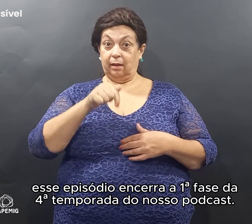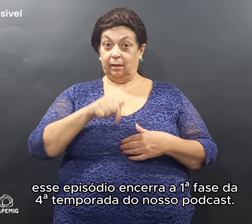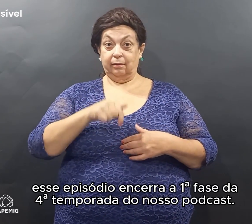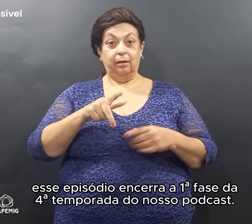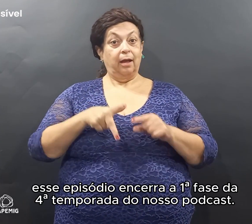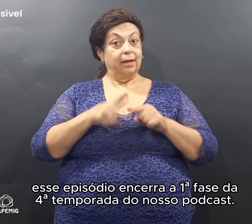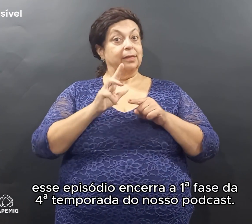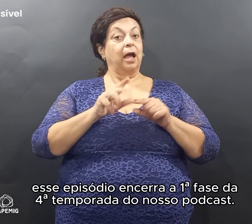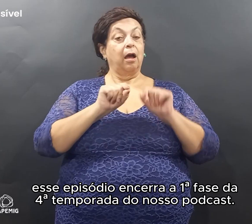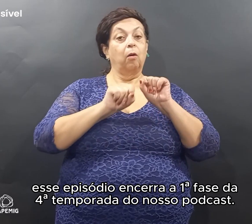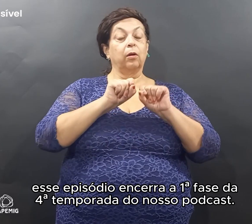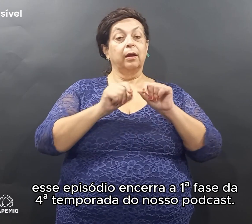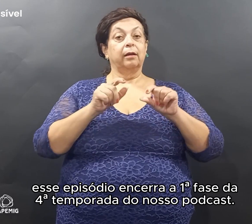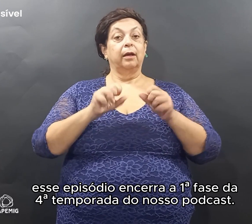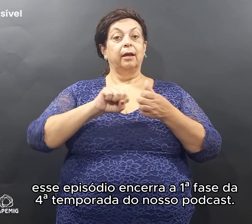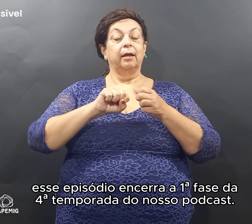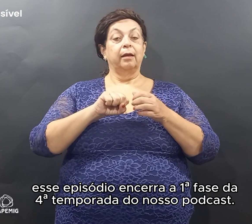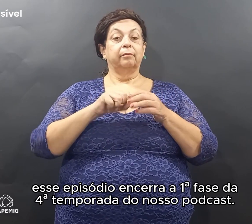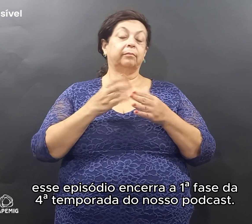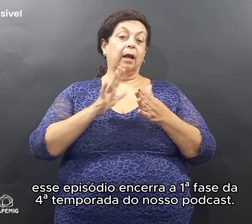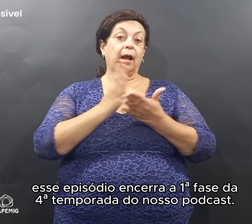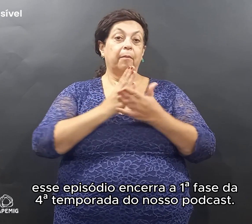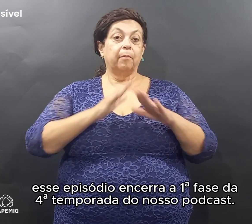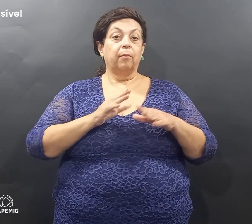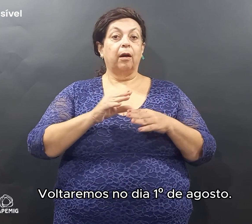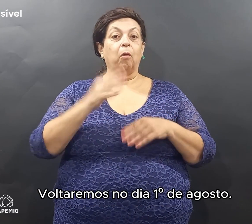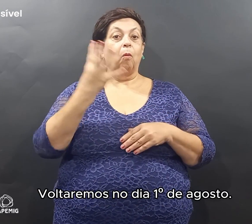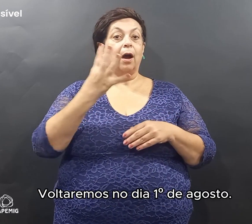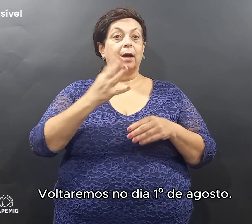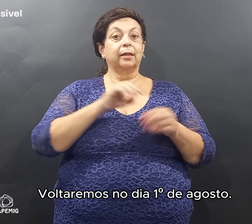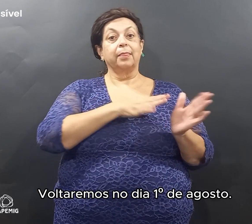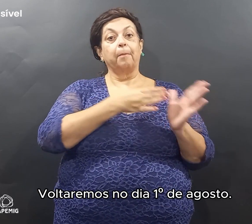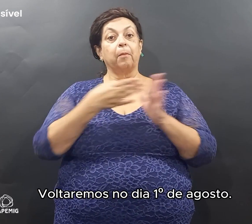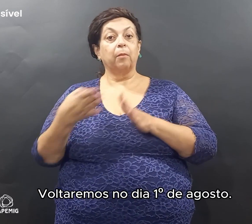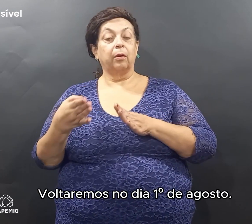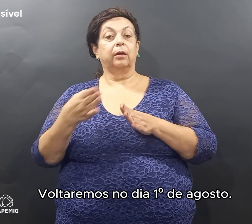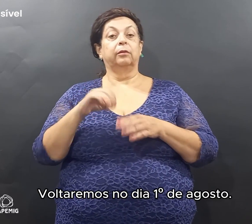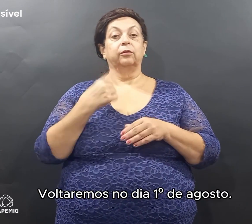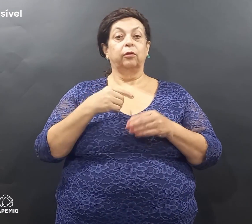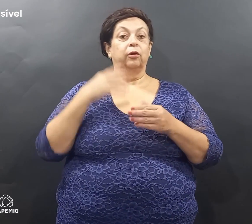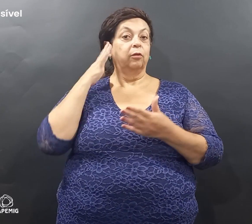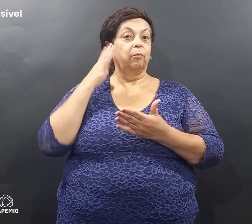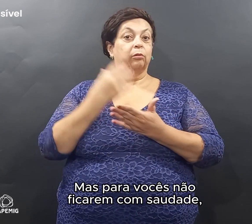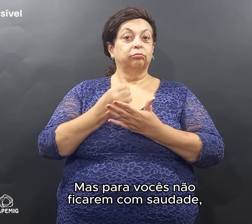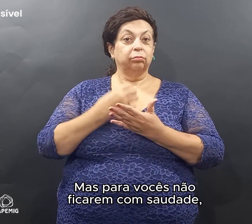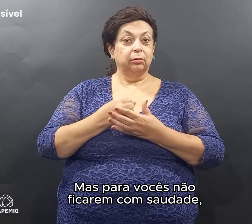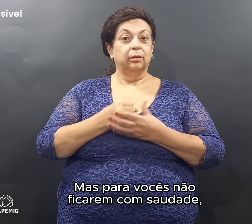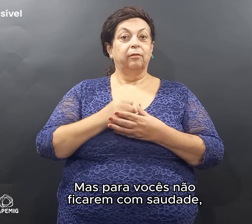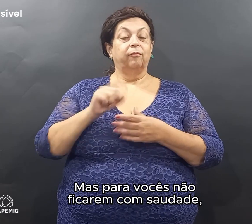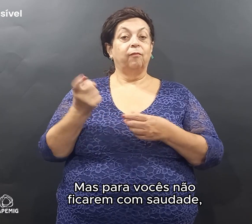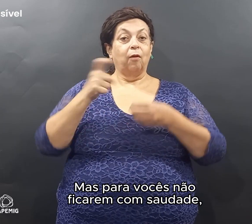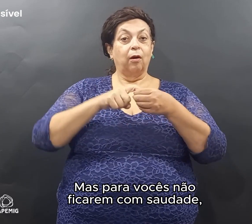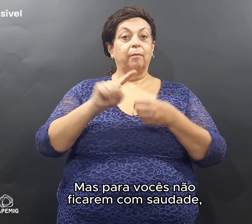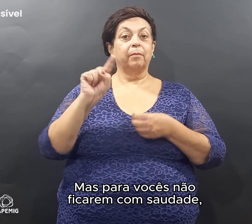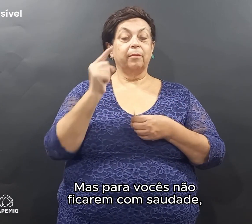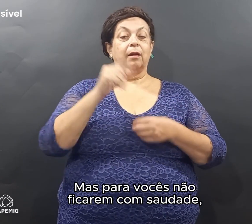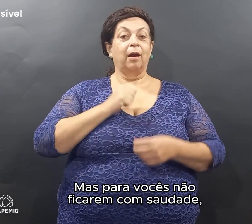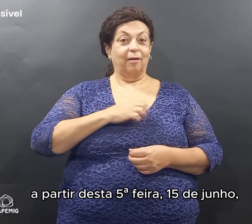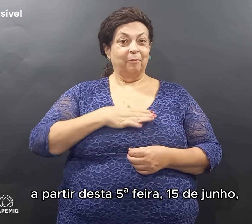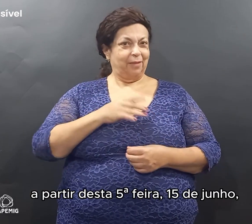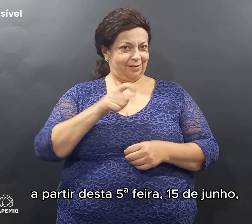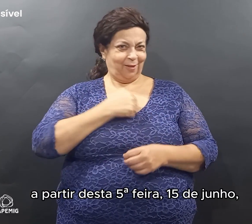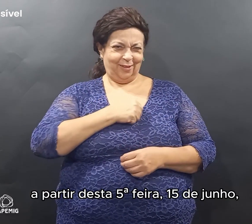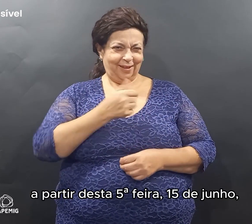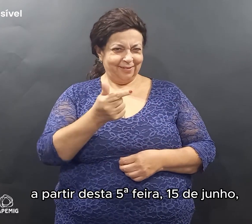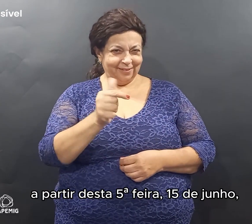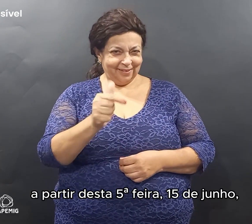encerra a primeira fase da 4ª temporada do nosso podcast. Voltaremos no dia 1º de agosto. Mas para vocês não ficarem com saudade,